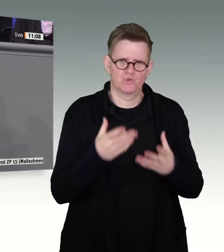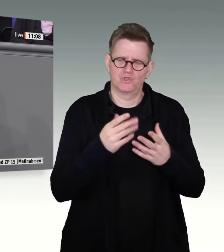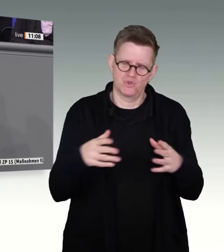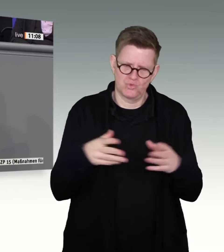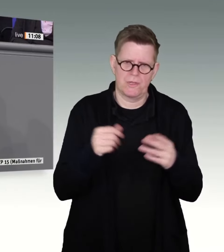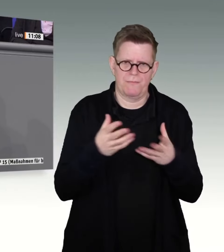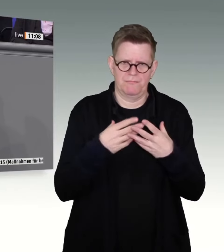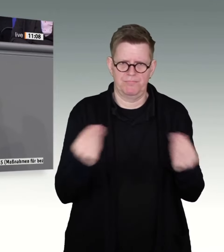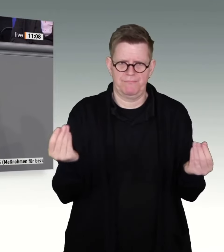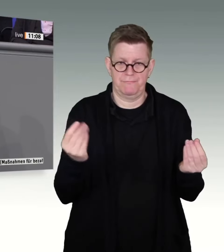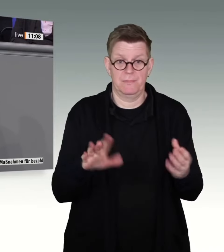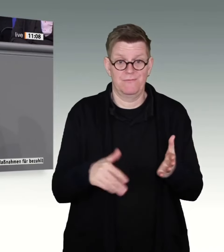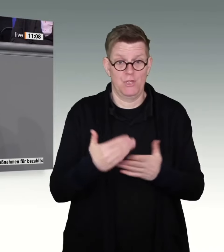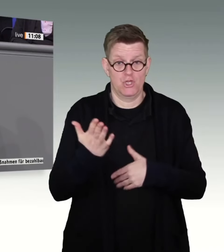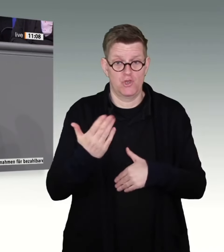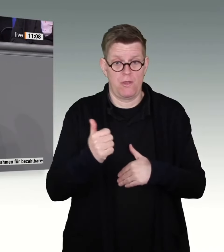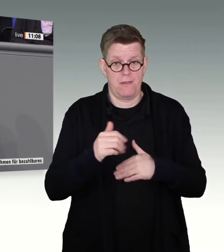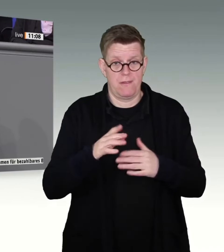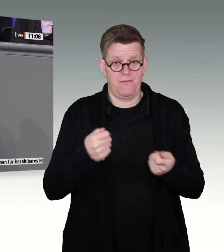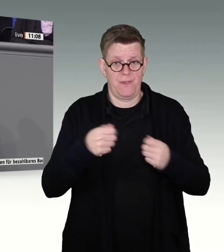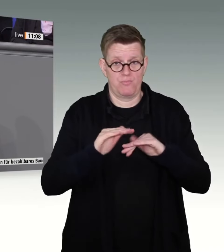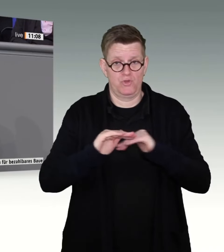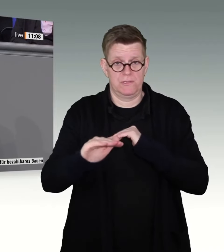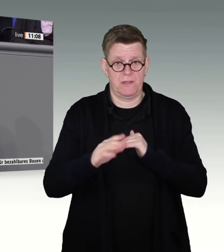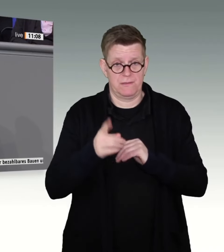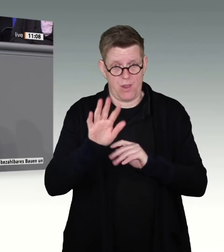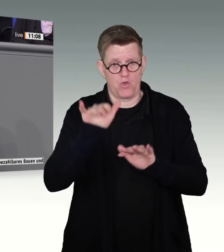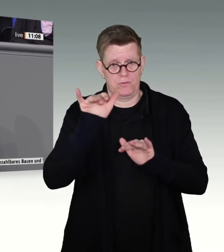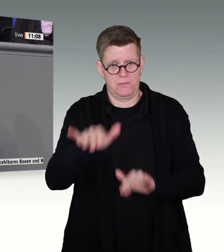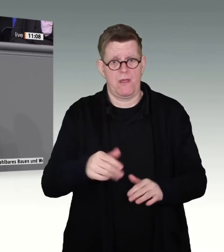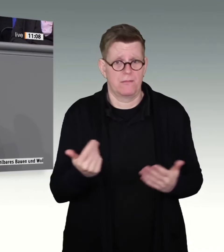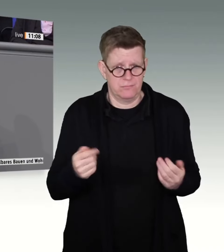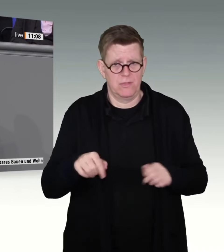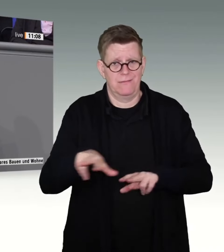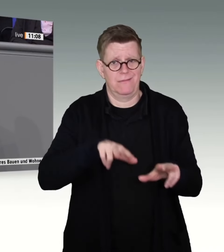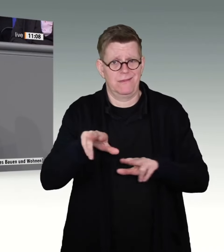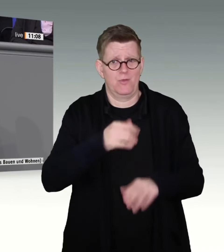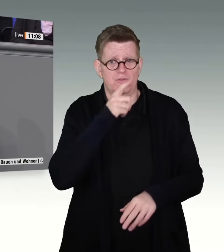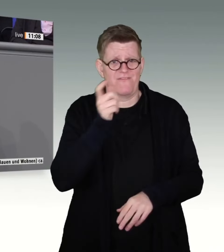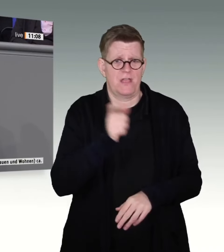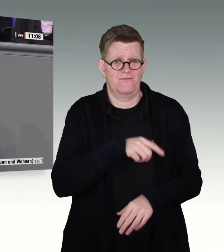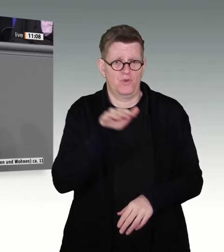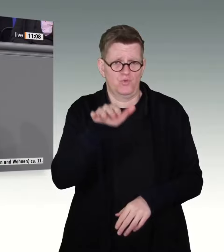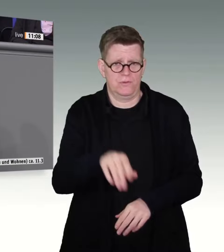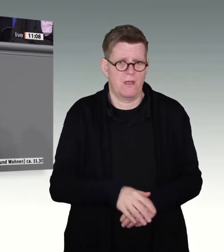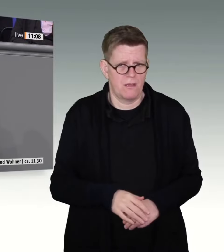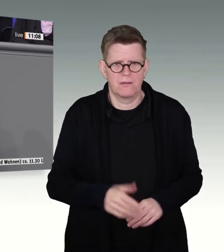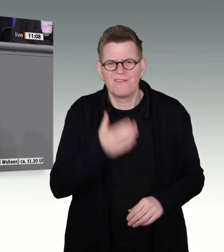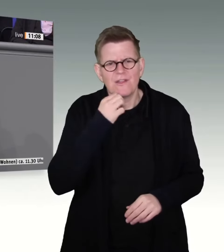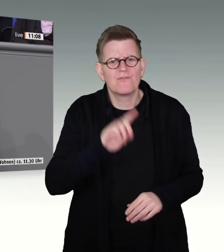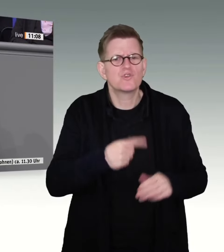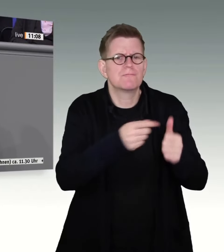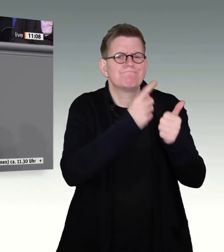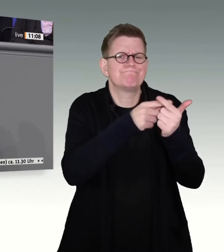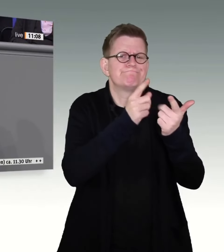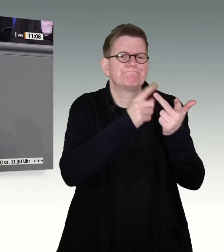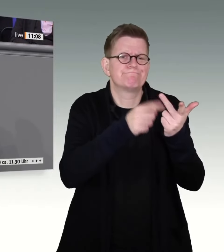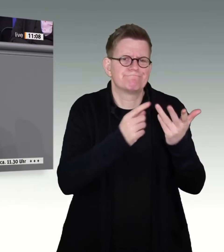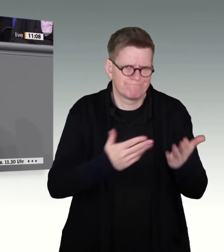Bundesländern Selbstregierungsverantwortung haben. Ich will nicht aufzählen, wie viele Kommunen sie Verantwortung tragen. Das muss doch zusammengehen. Deswegen